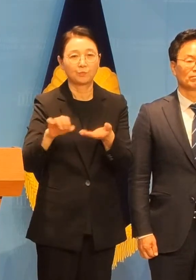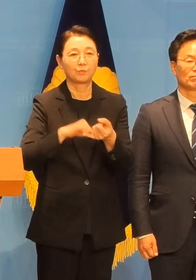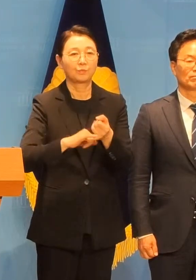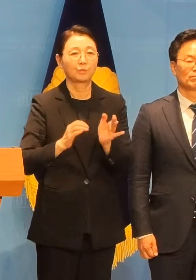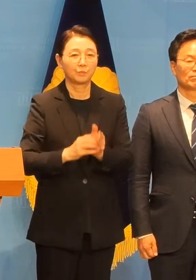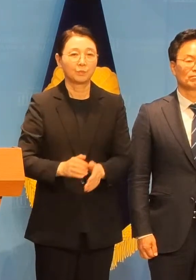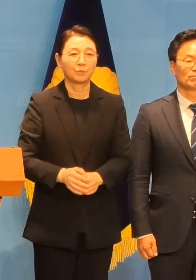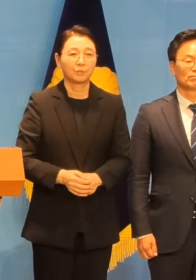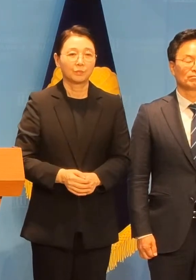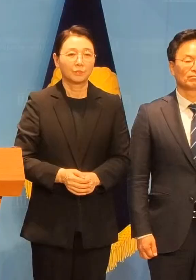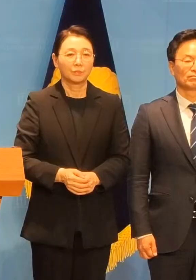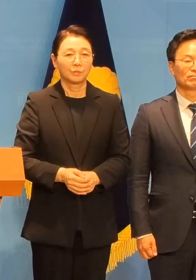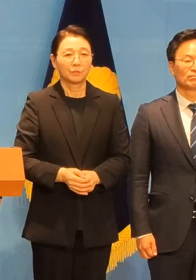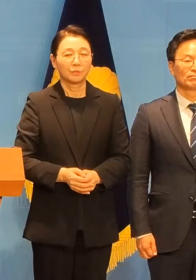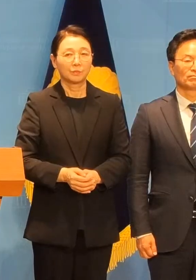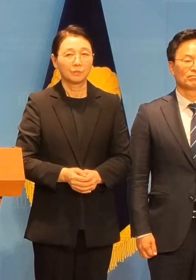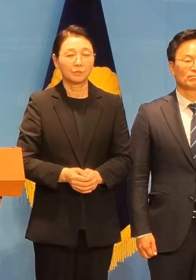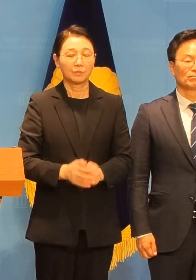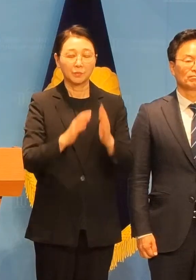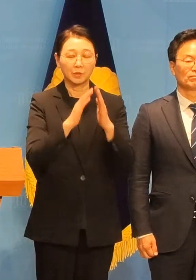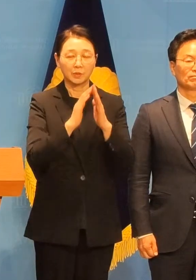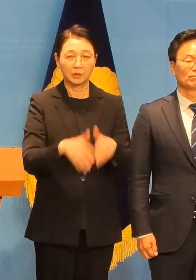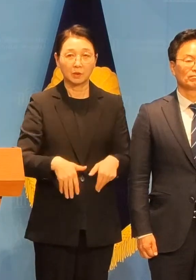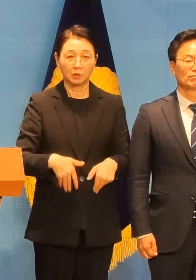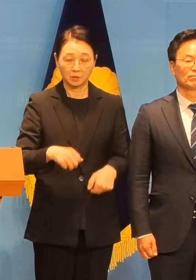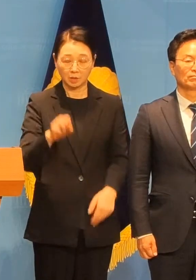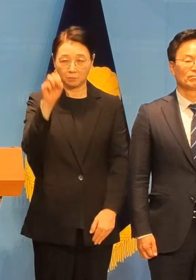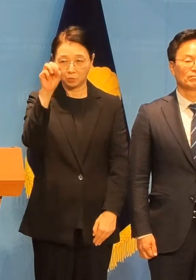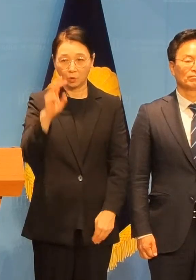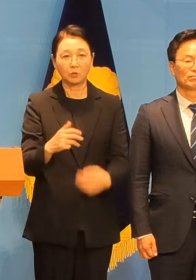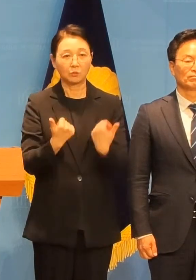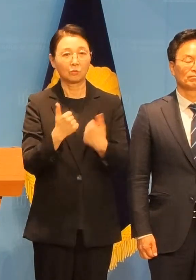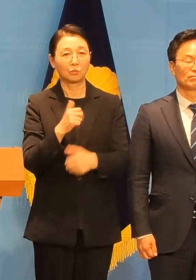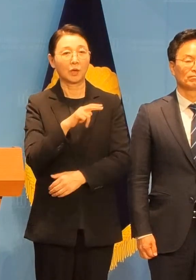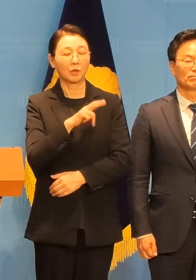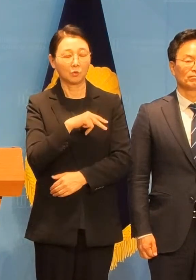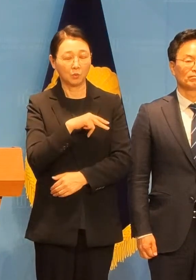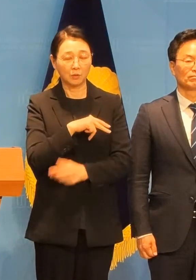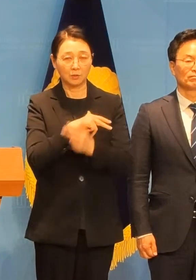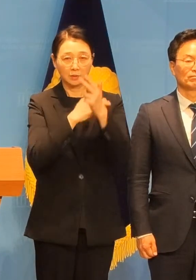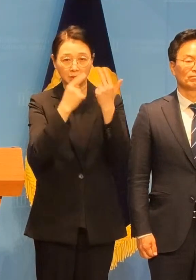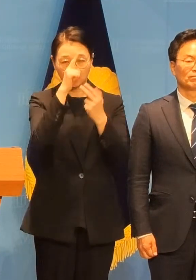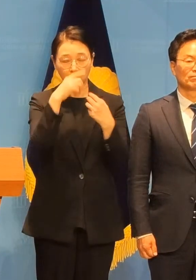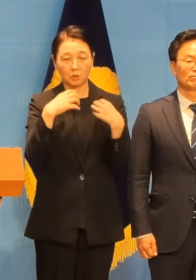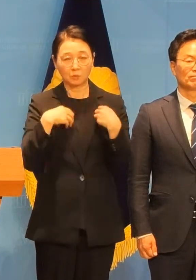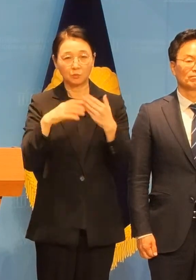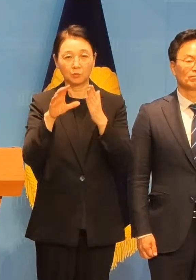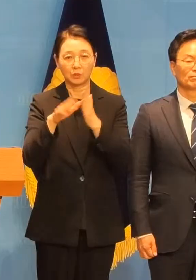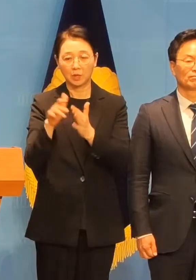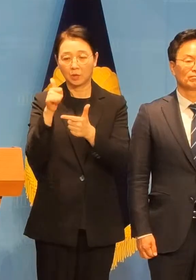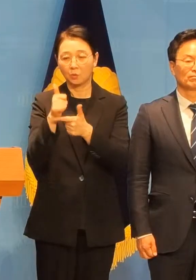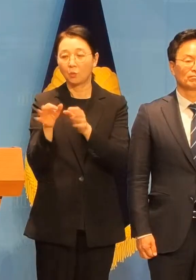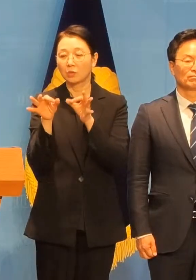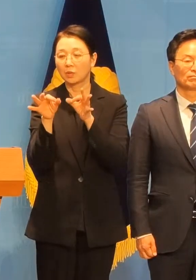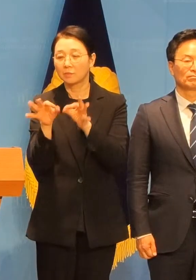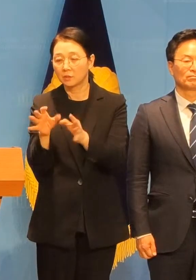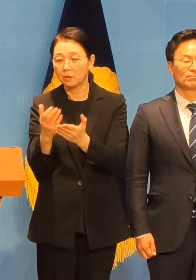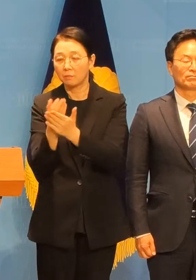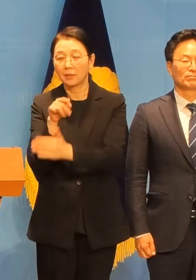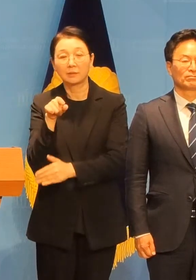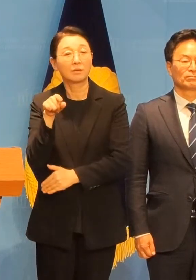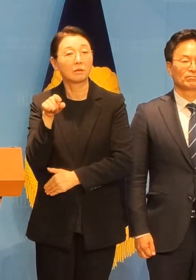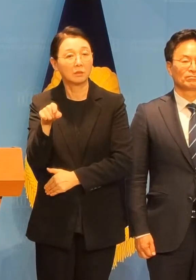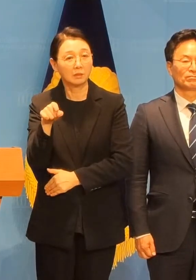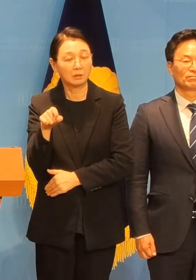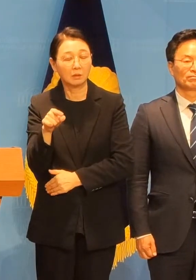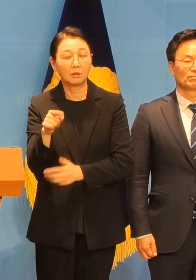약속하셨습니다. 전남 광주 국회의원들은 이재명 정부의 호남 지원 정책을 통해 호남 발전에